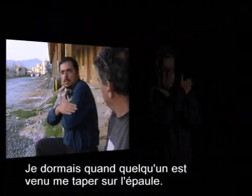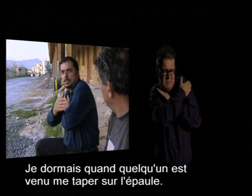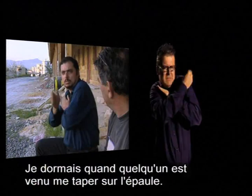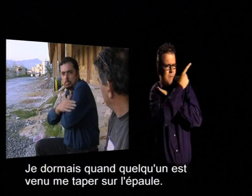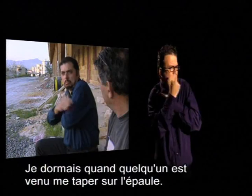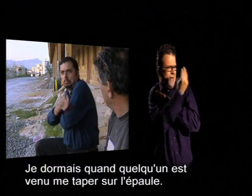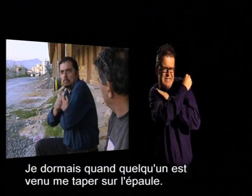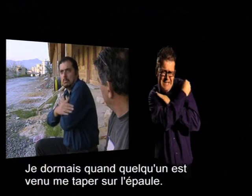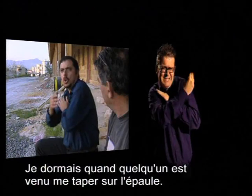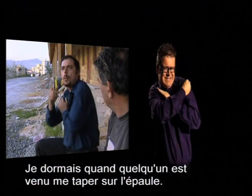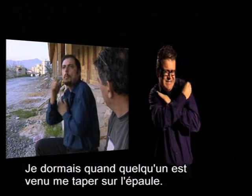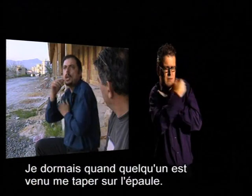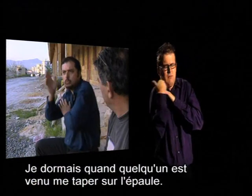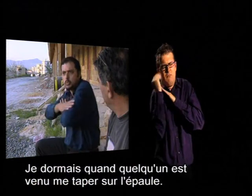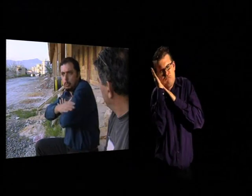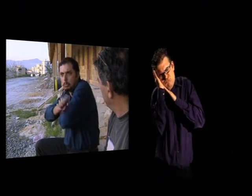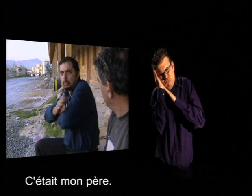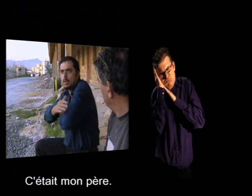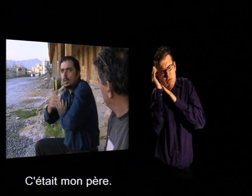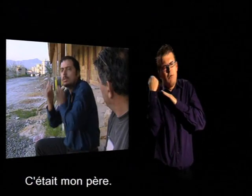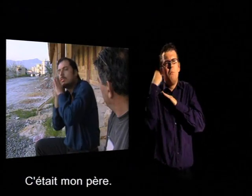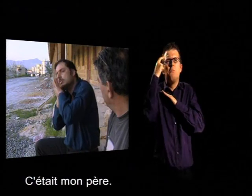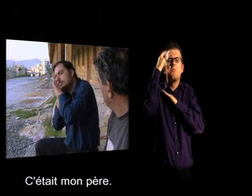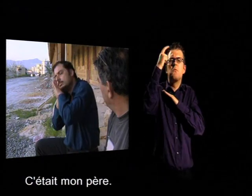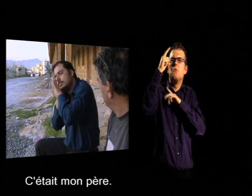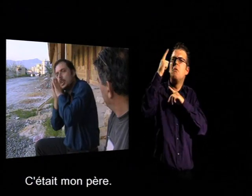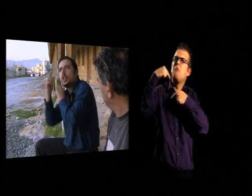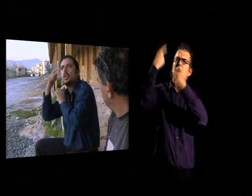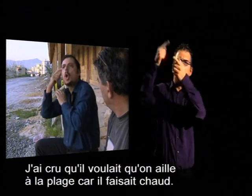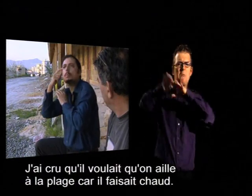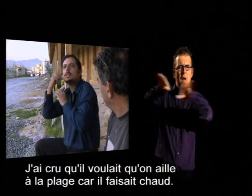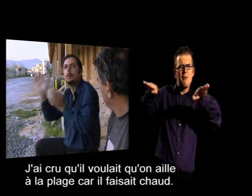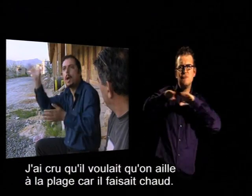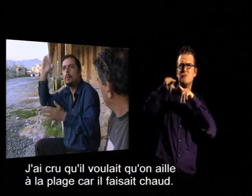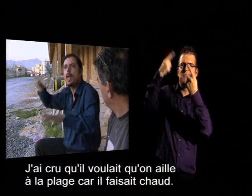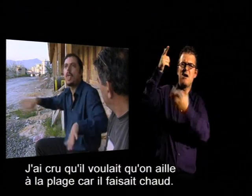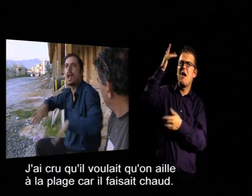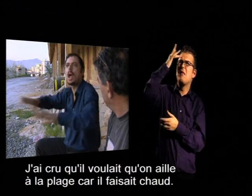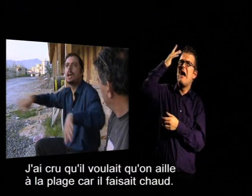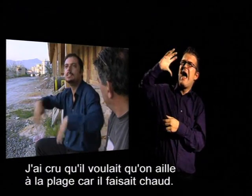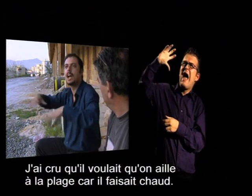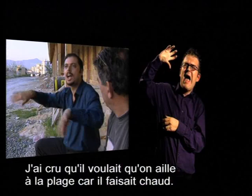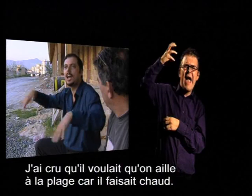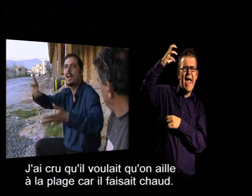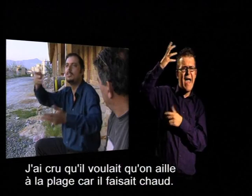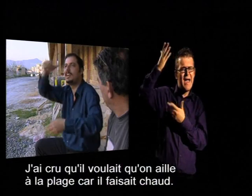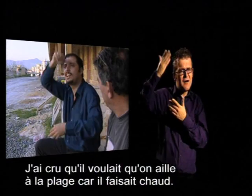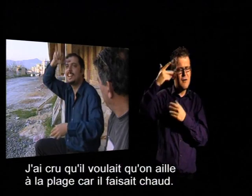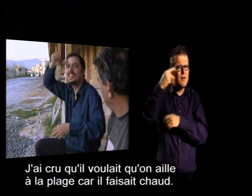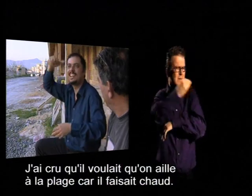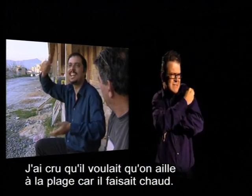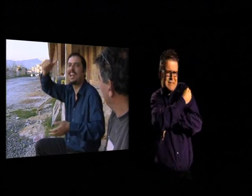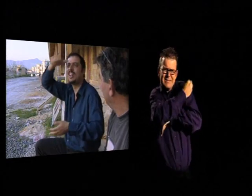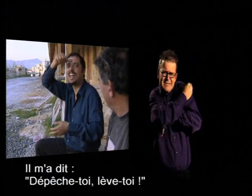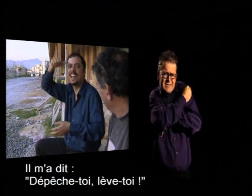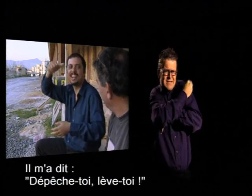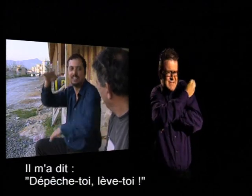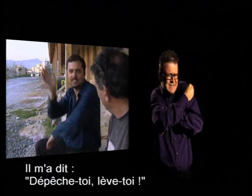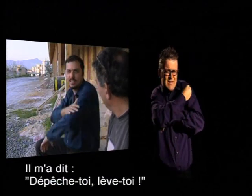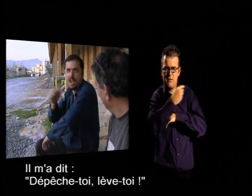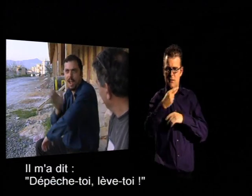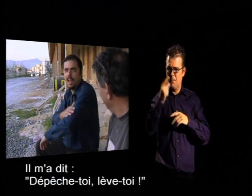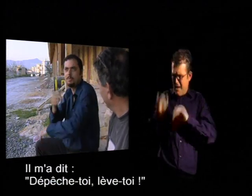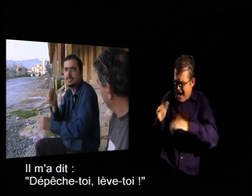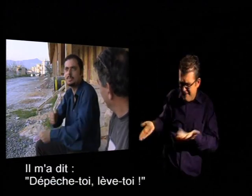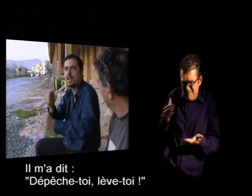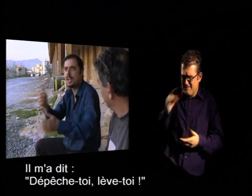Je dormais quand quelqu'un est venu me taper sur l'épaule. C'était mon père. J'ai cru qu'il voulait qu'on aille à la plage pour nager parce qu'il faisait chaud. Il m'a dit,